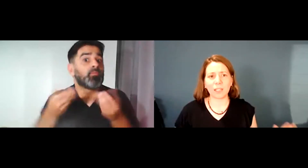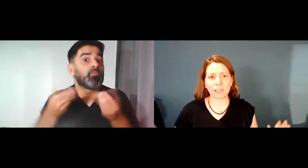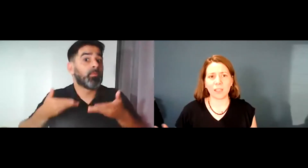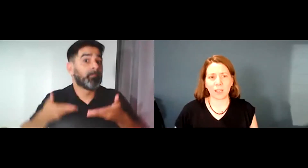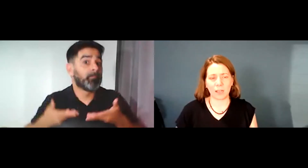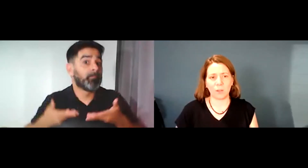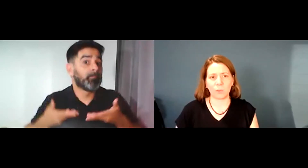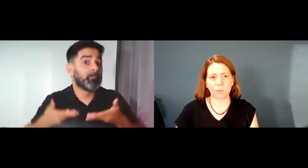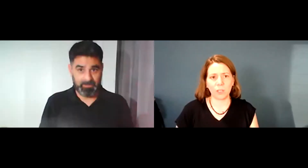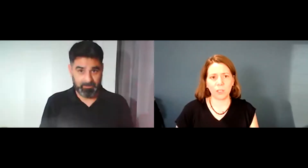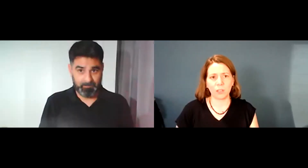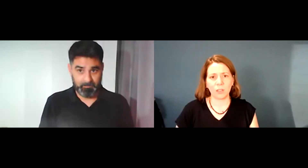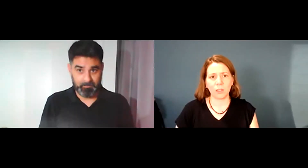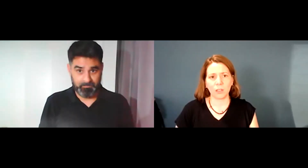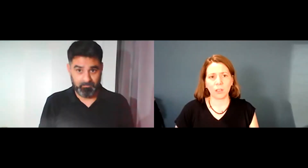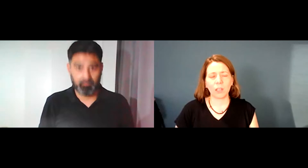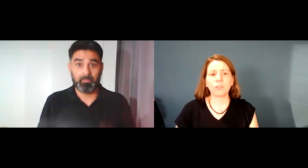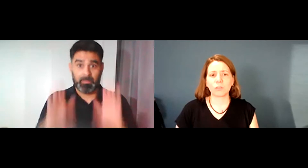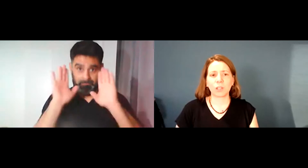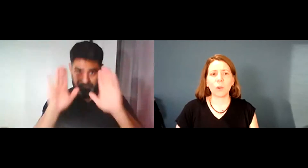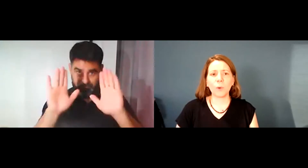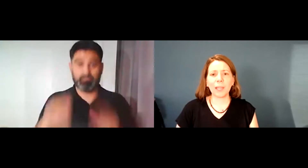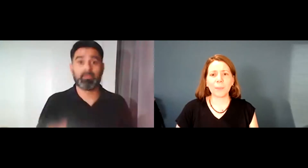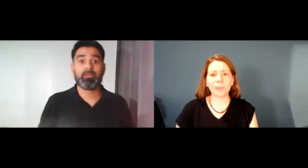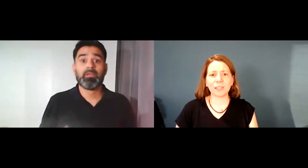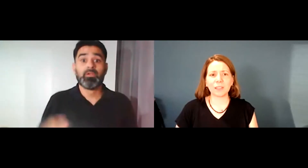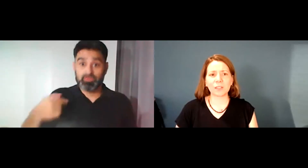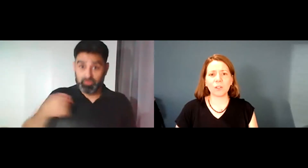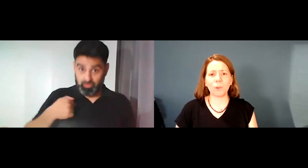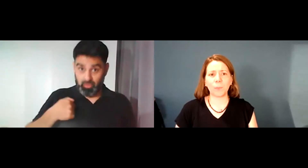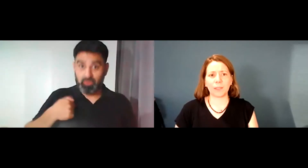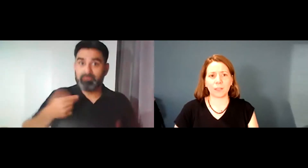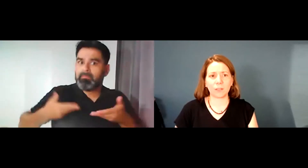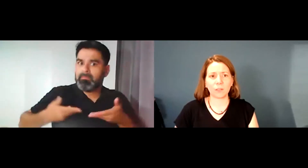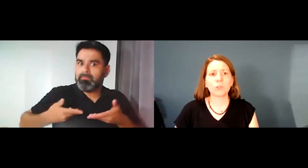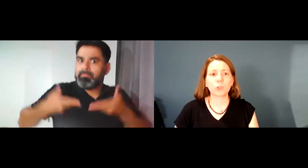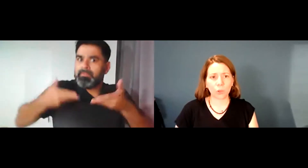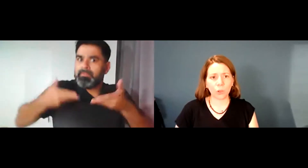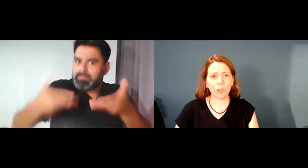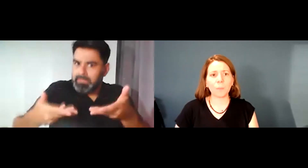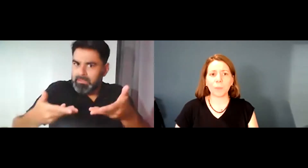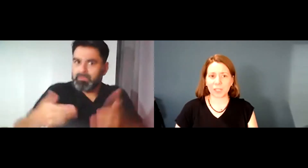seña de cada uno, ¿sí? Entonces, ¿cómo es la presentación completa? Yo me